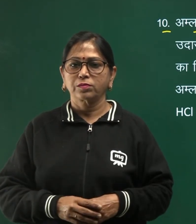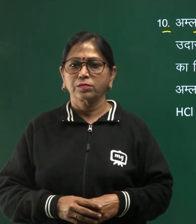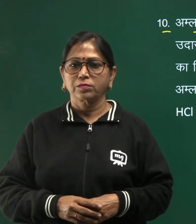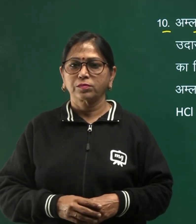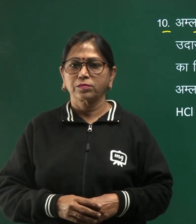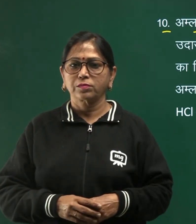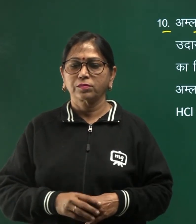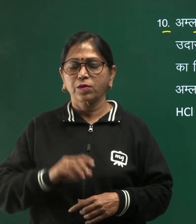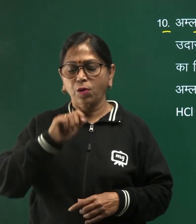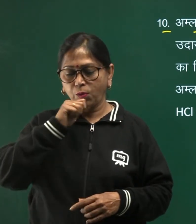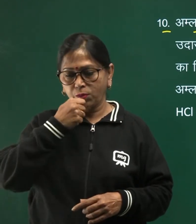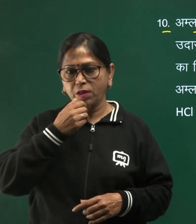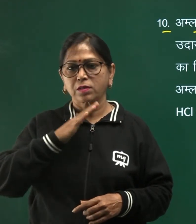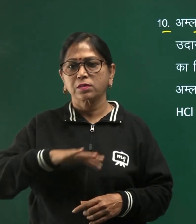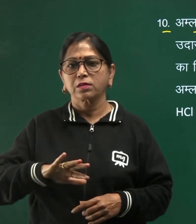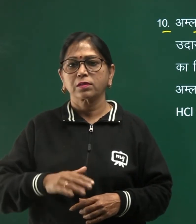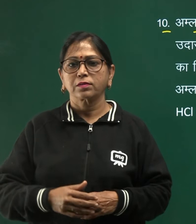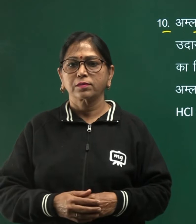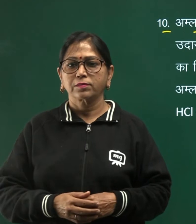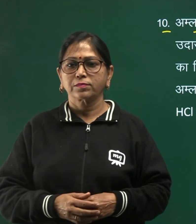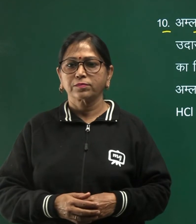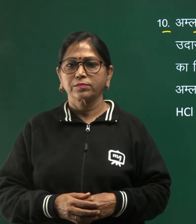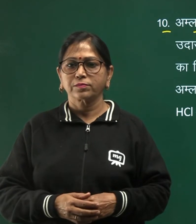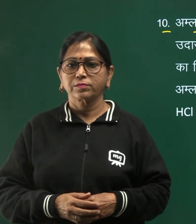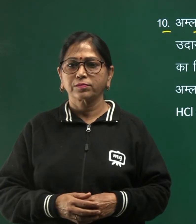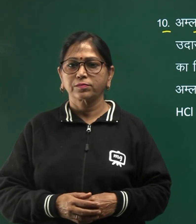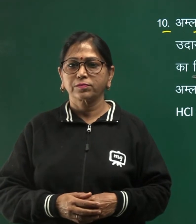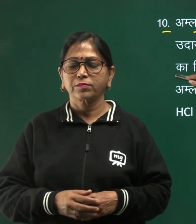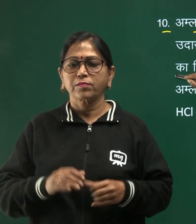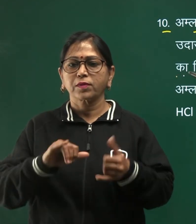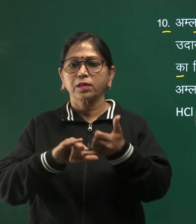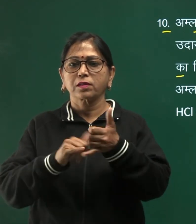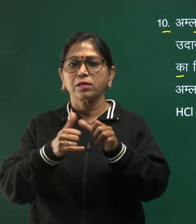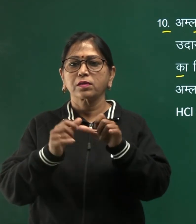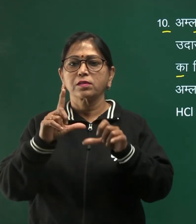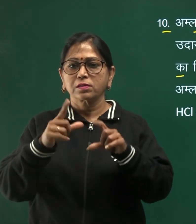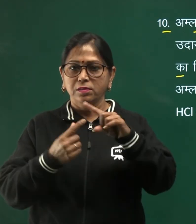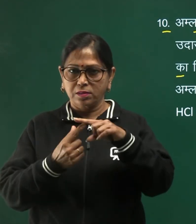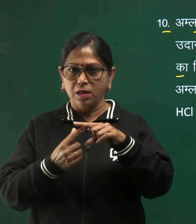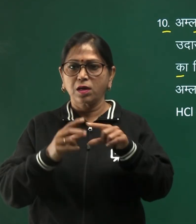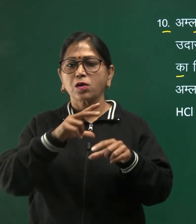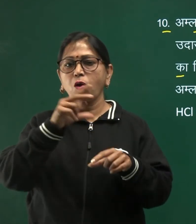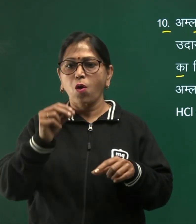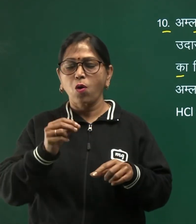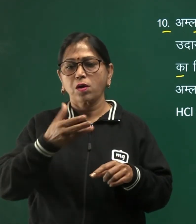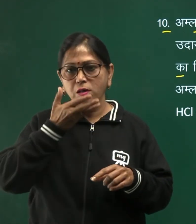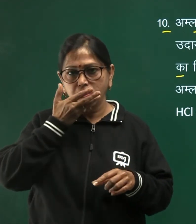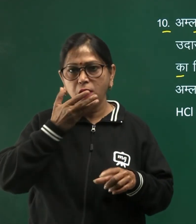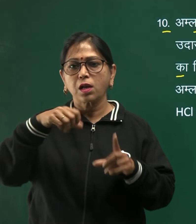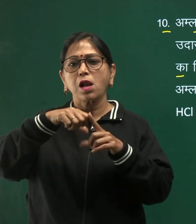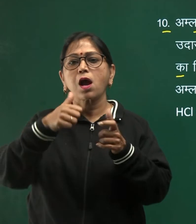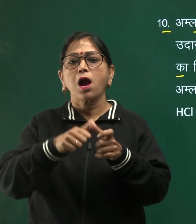एक दूसरे को उदासीन करके लावण्या जल